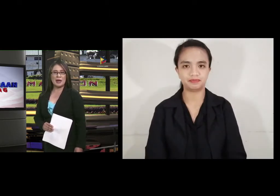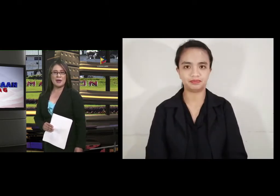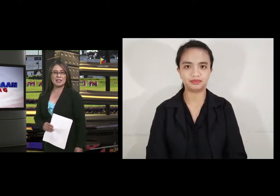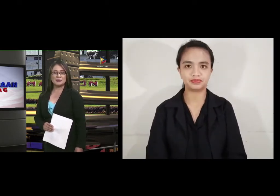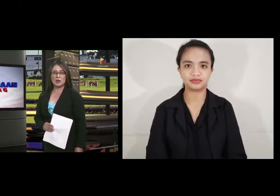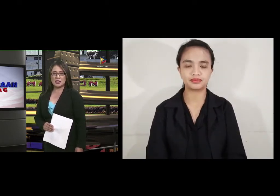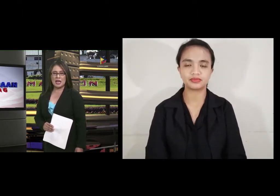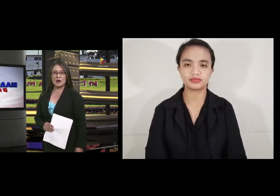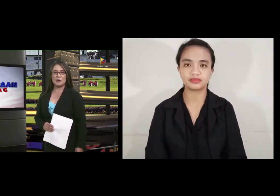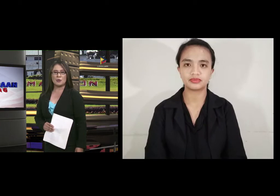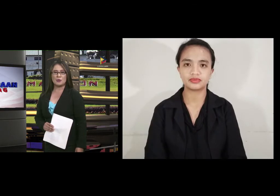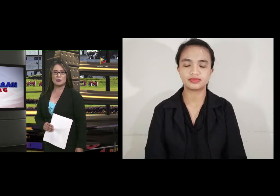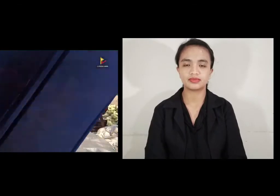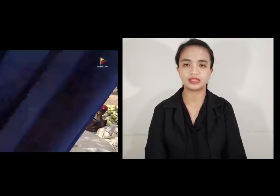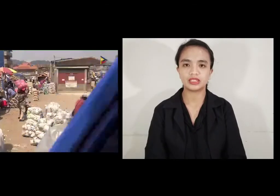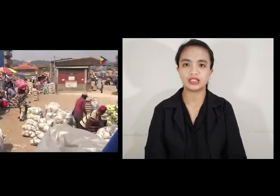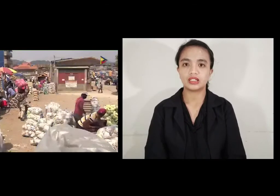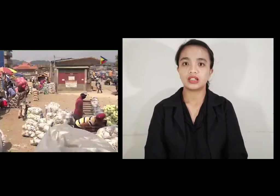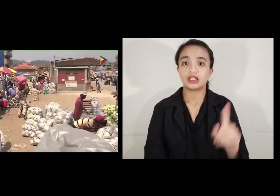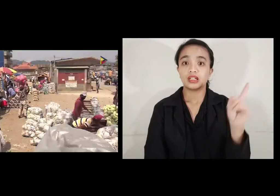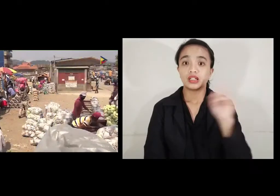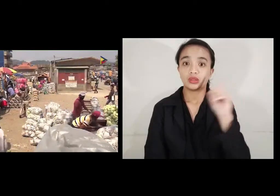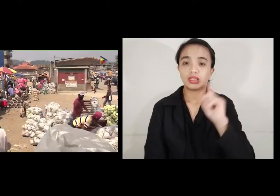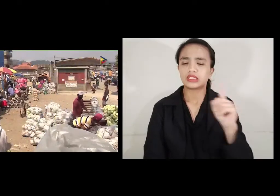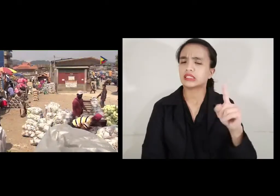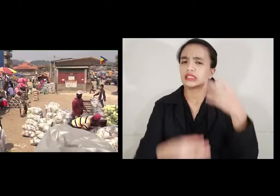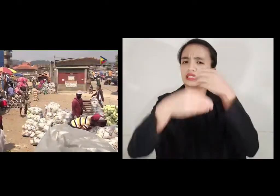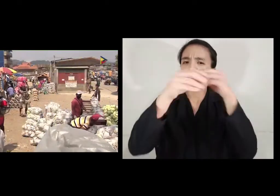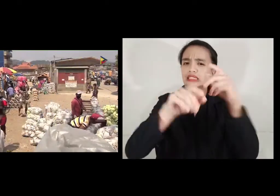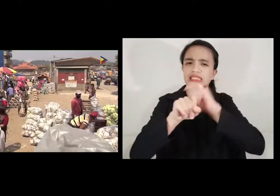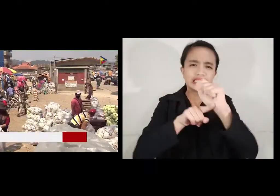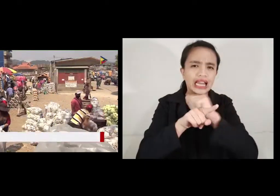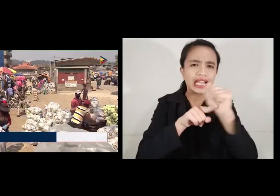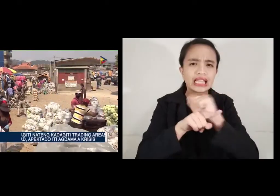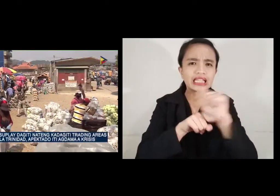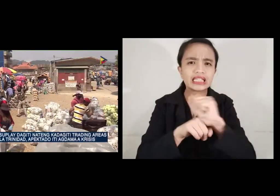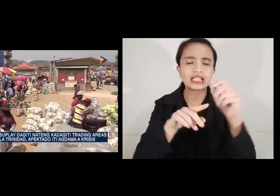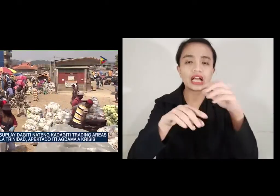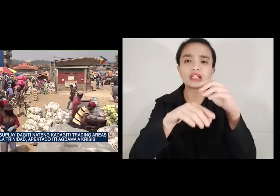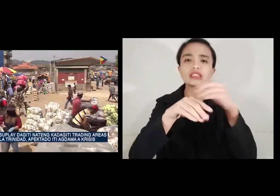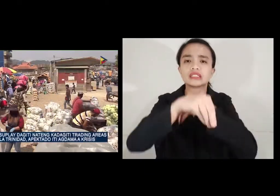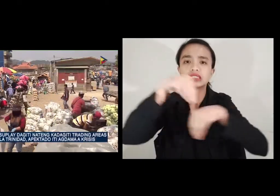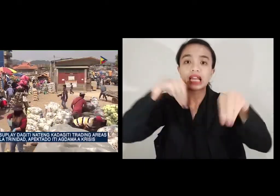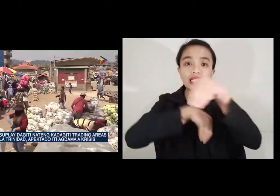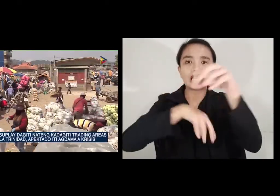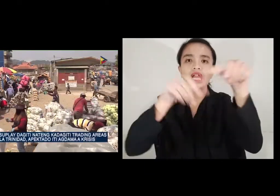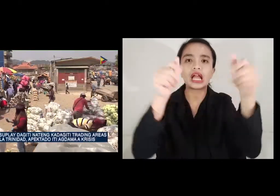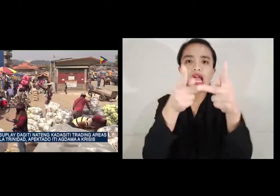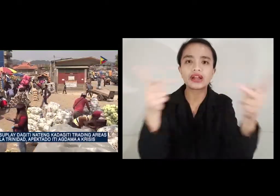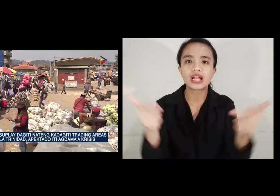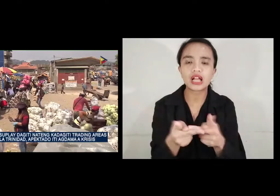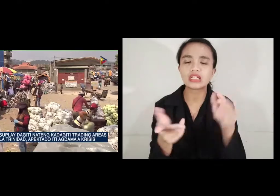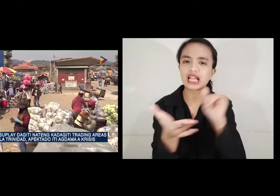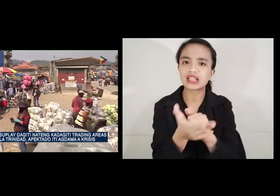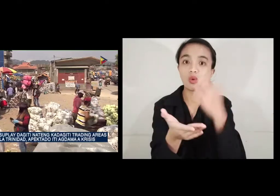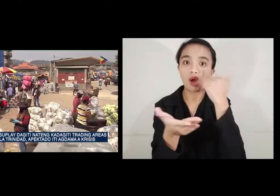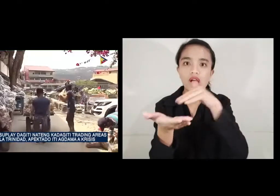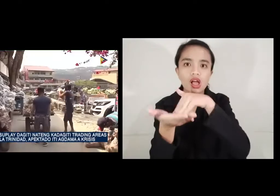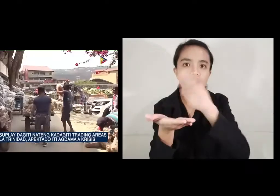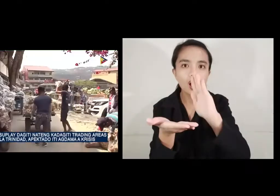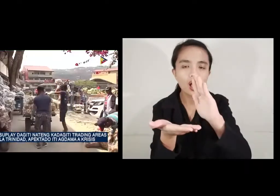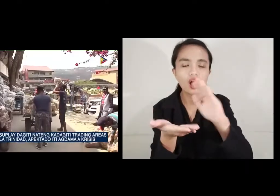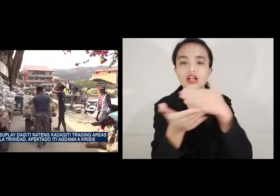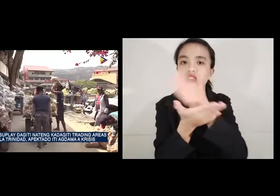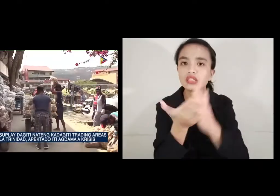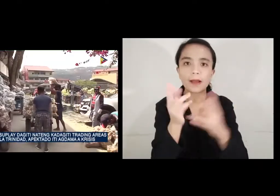report ni Breves Bulsaw. Inaklon dagiti masukinan kadagiti trading areas iti La Trinidad nga agay-ayam iti nalaka